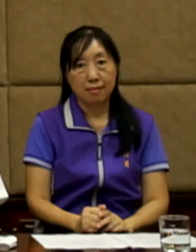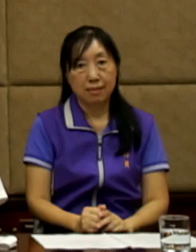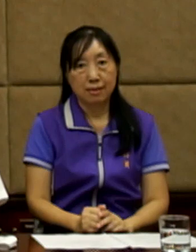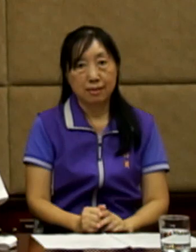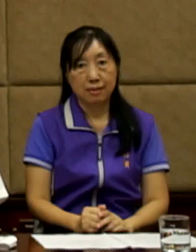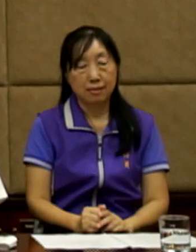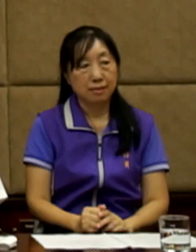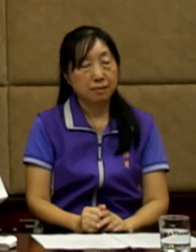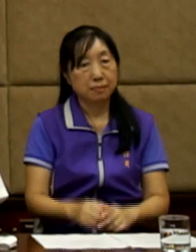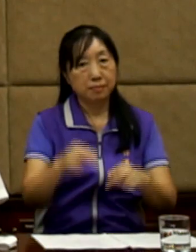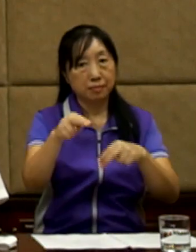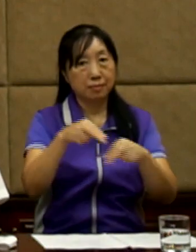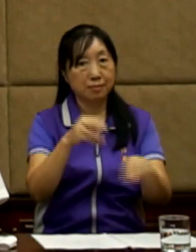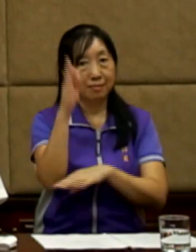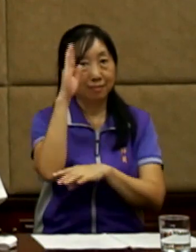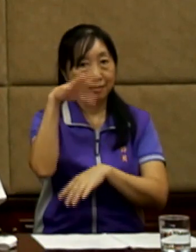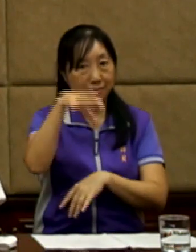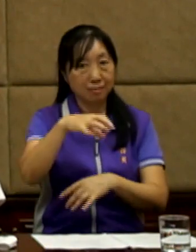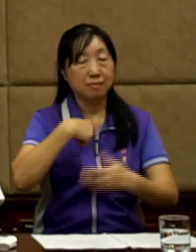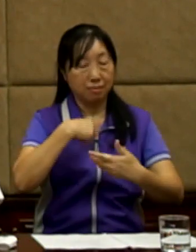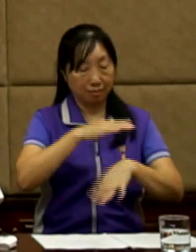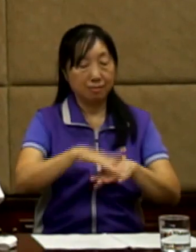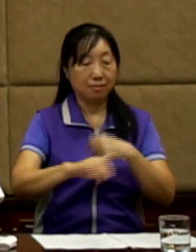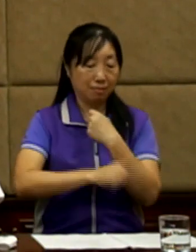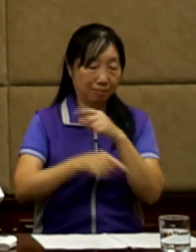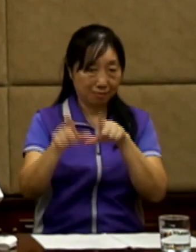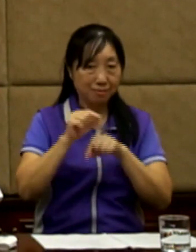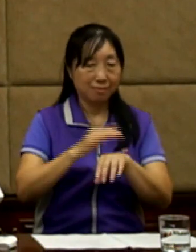这行政机关依法行政，